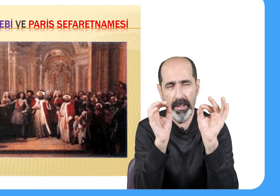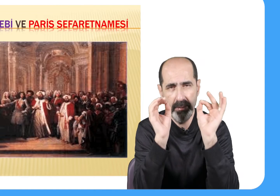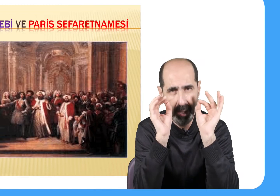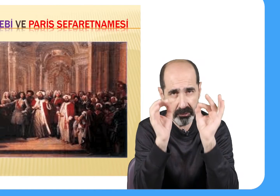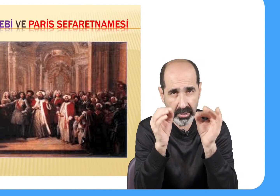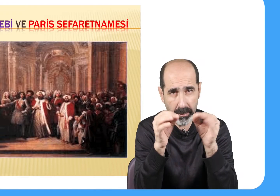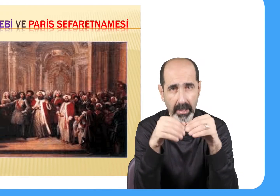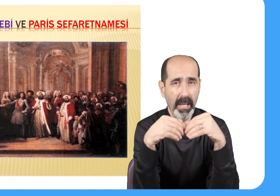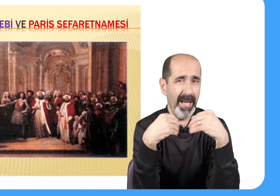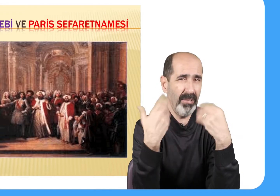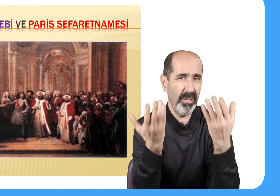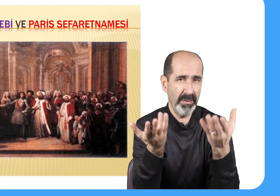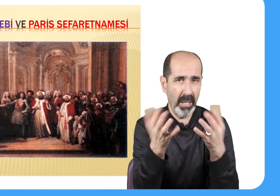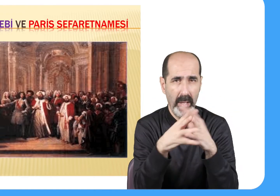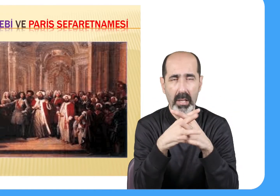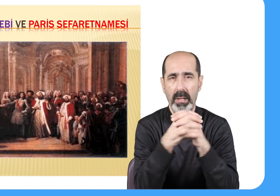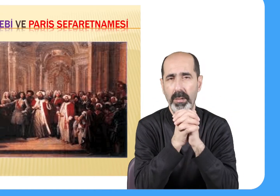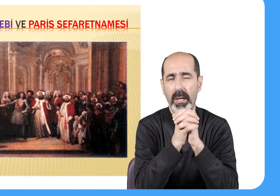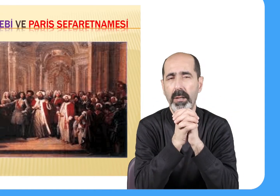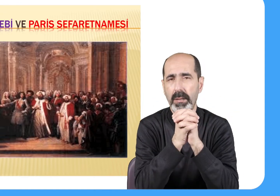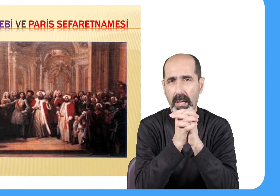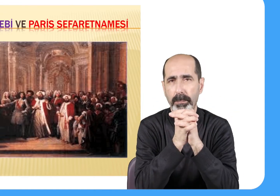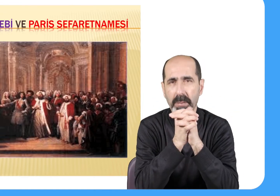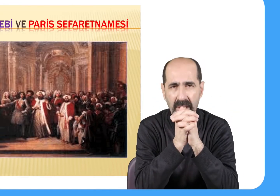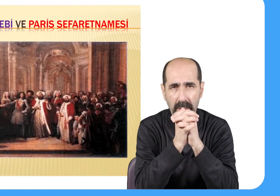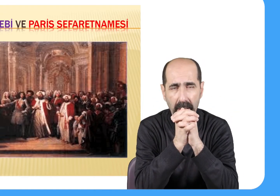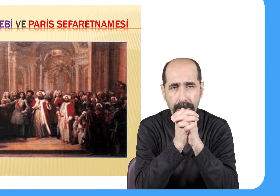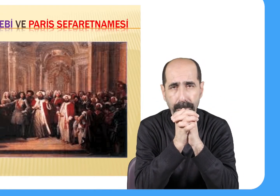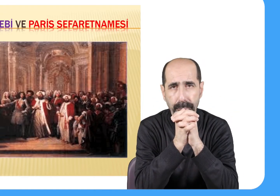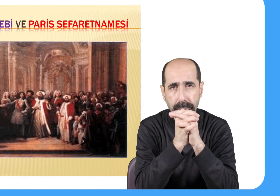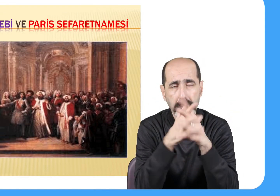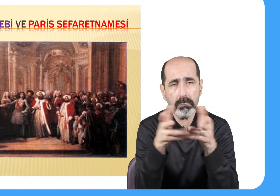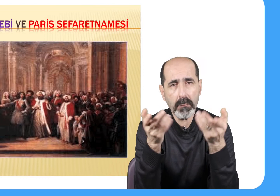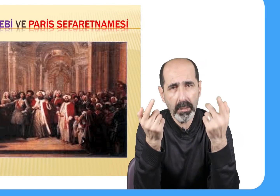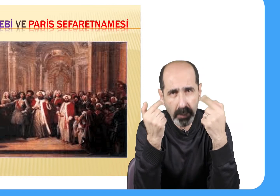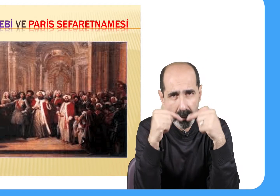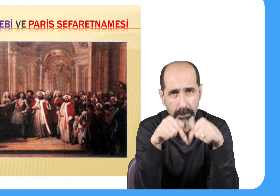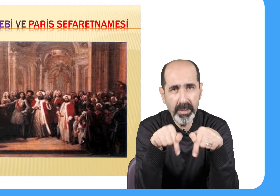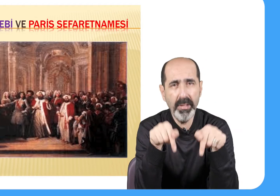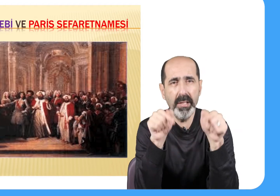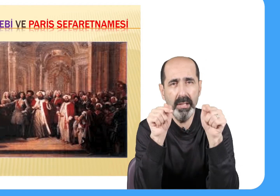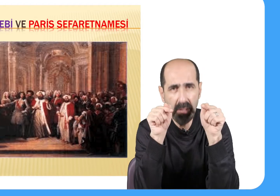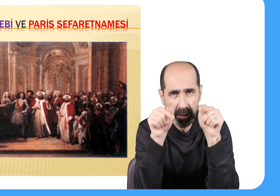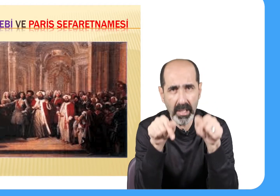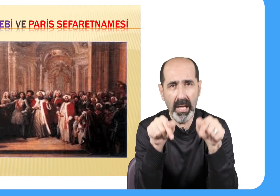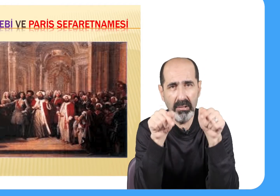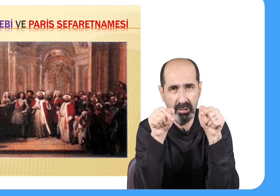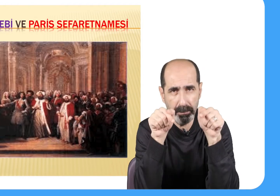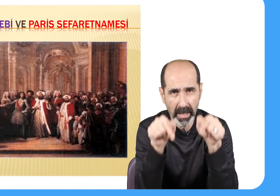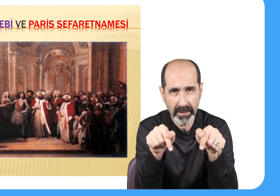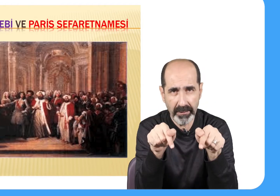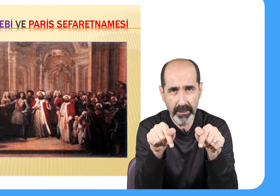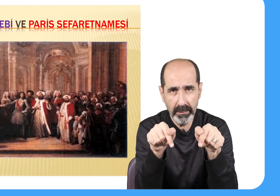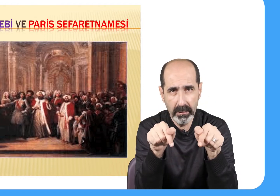sefaret elçilik demek herçelik name anlamına gelen bu kelime bu ve bizdeki ilk